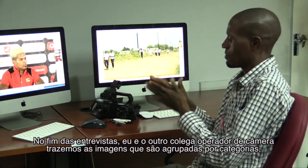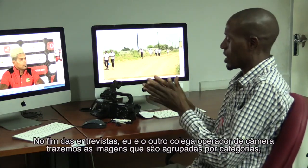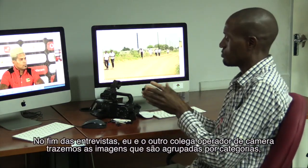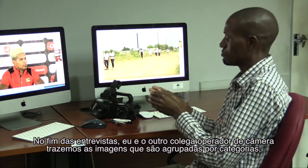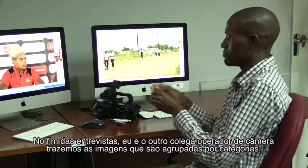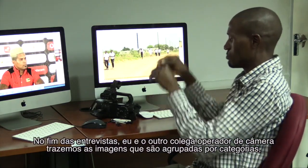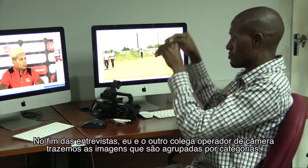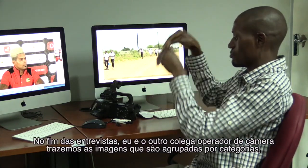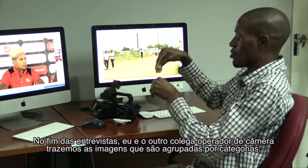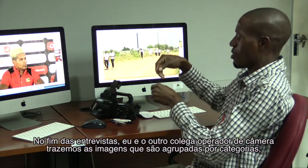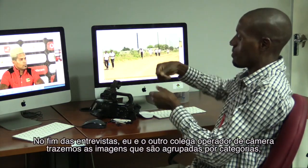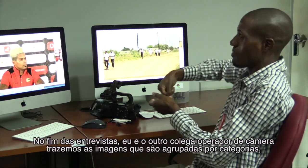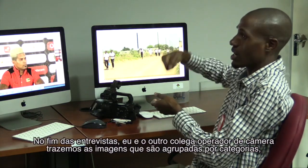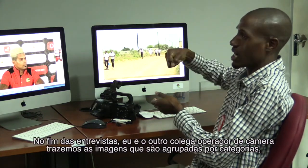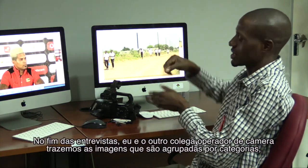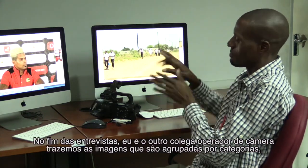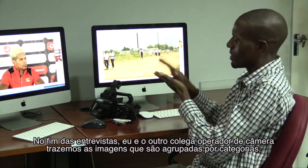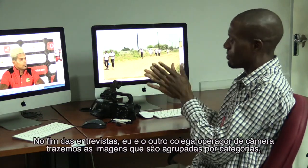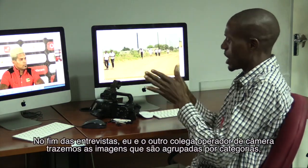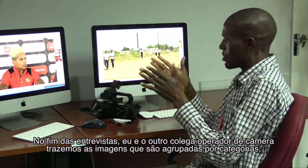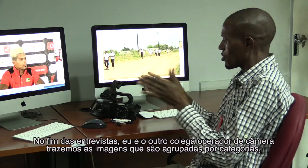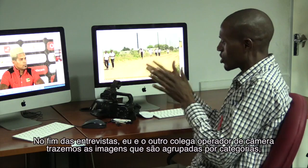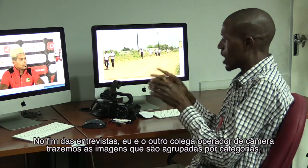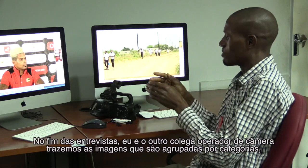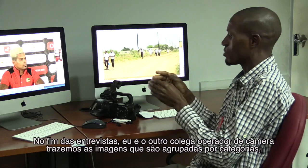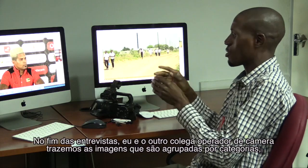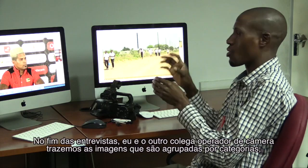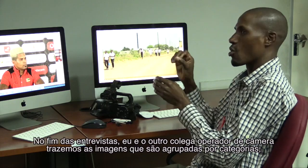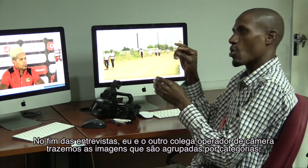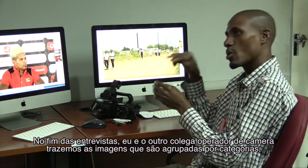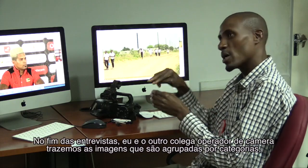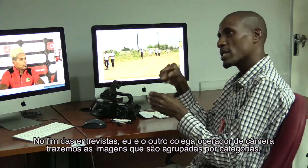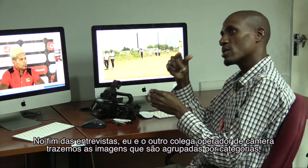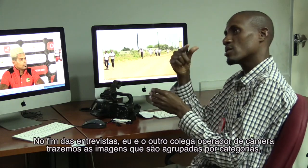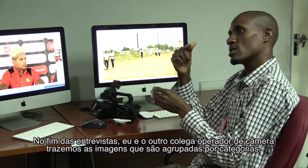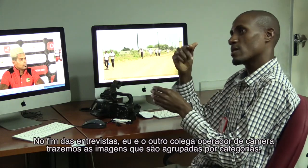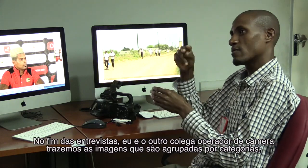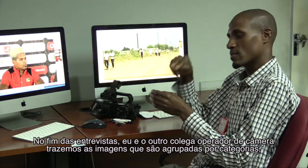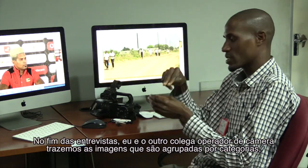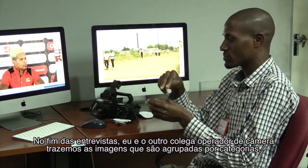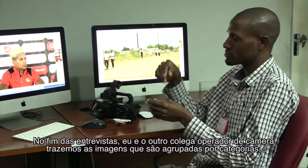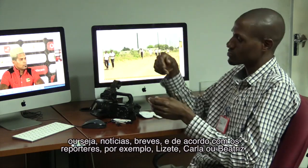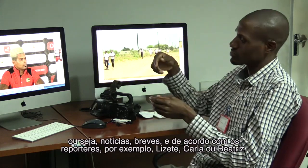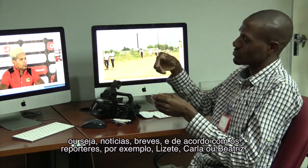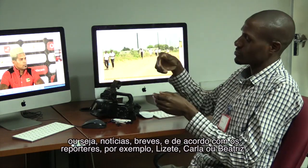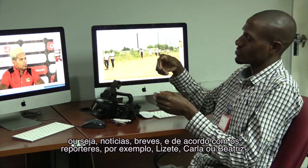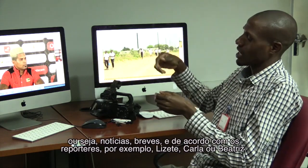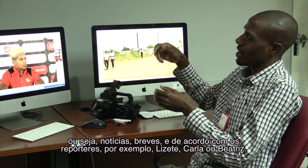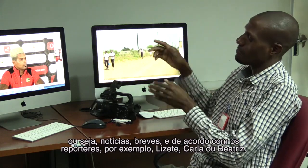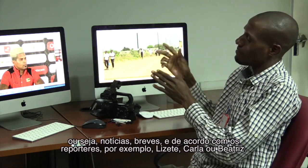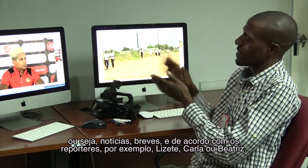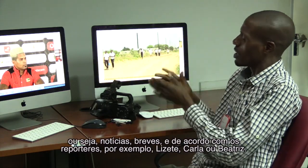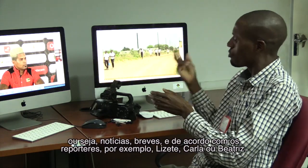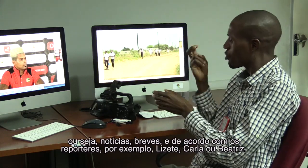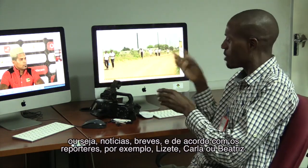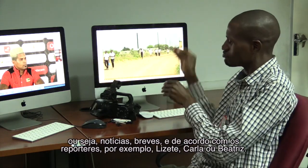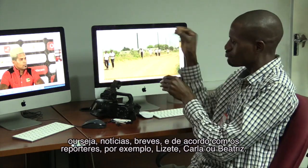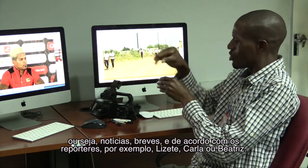colega, operador de câmera, trazemos as imagens que são agrupadas por categorias, ou seja, notícias, breves